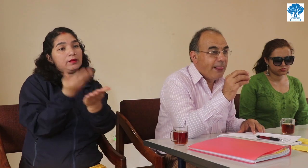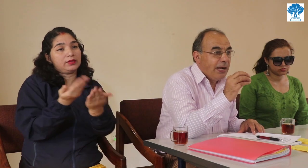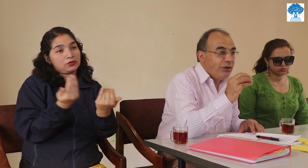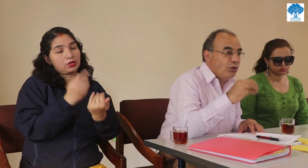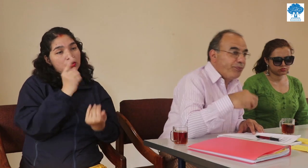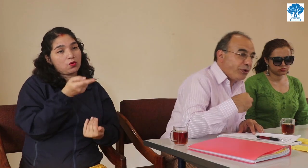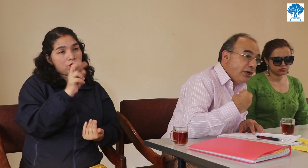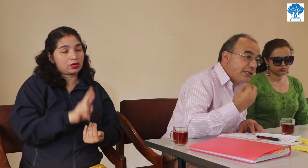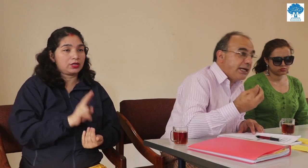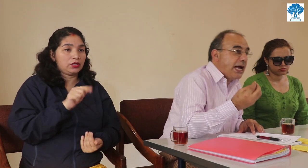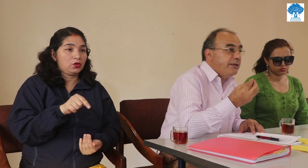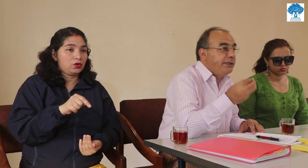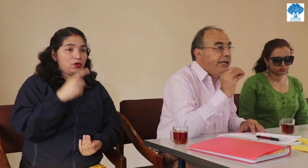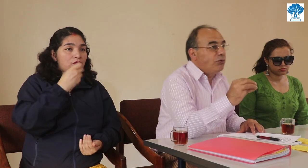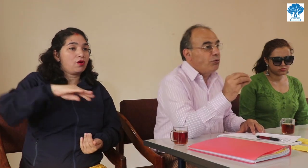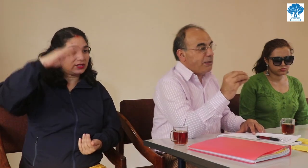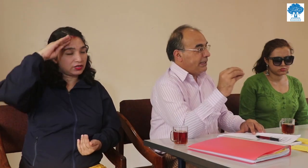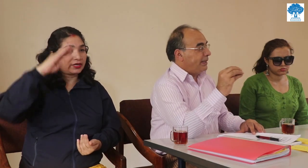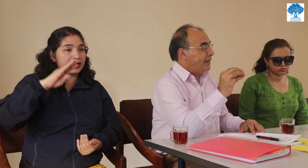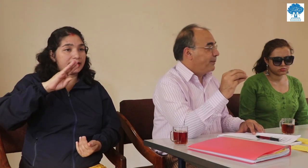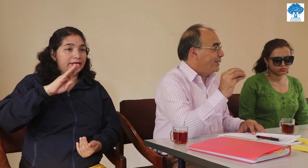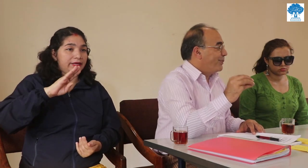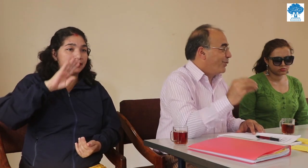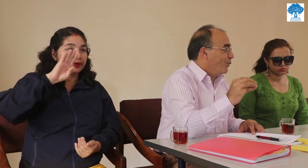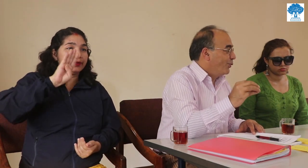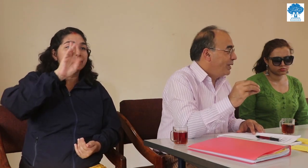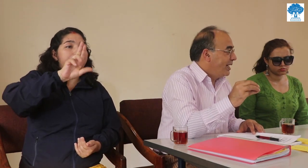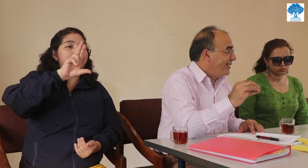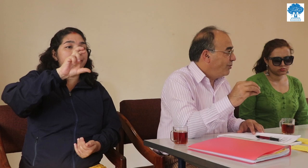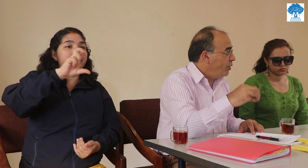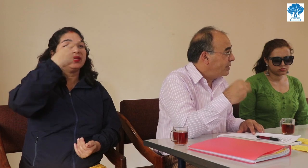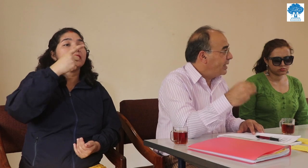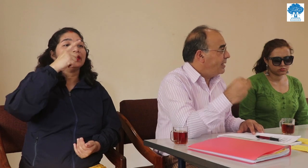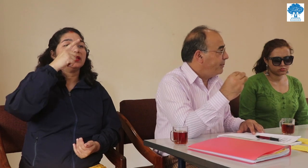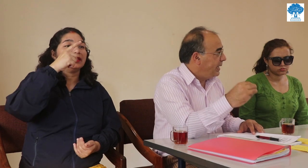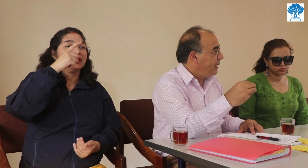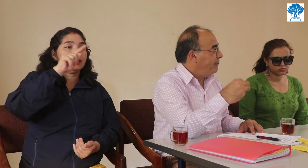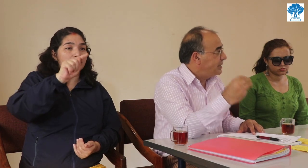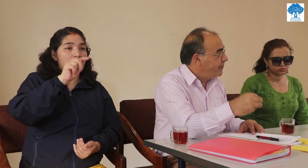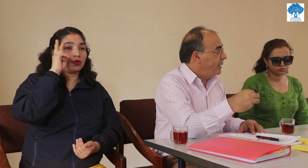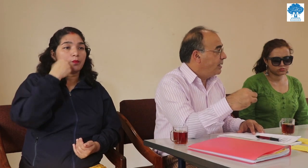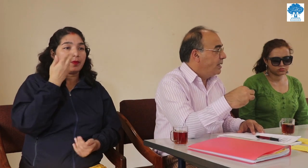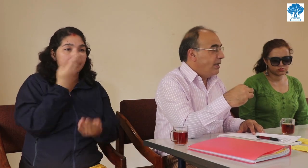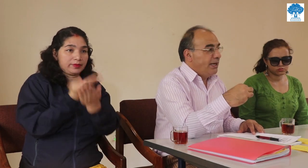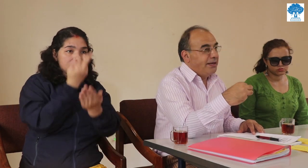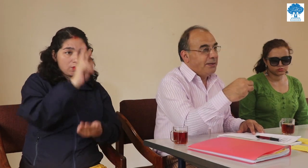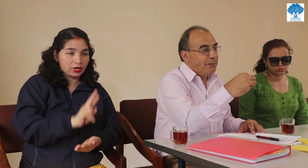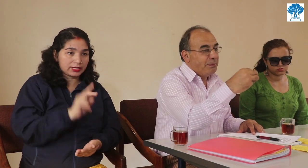यो चाहिँ यो गैर सरकारी विधेयकको रूपमा चाहिँ पेस भएको हो. र यो गैर सरकारी विधेयक पेस भएर